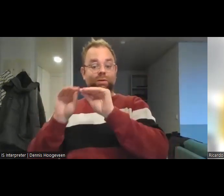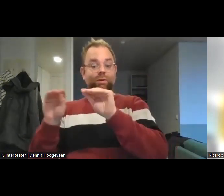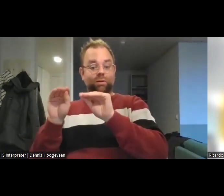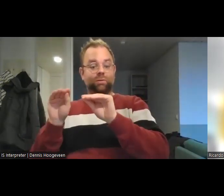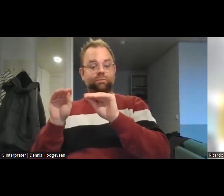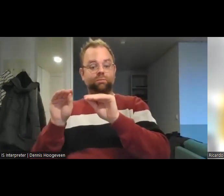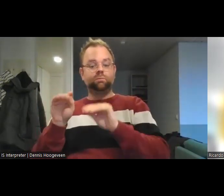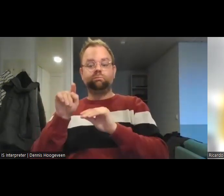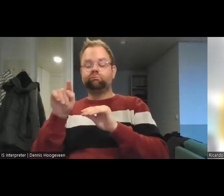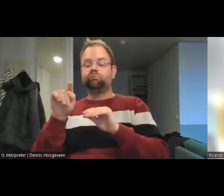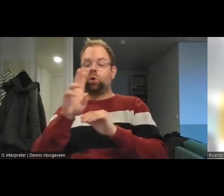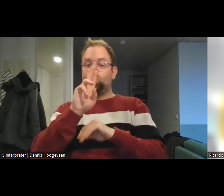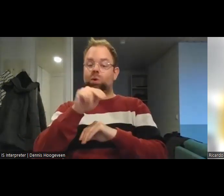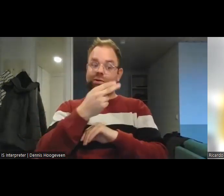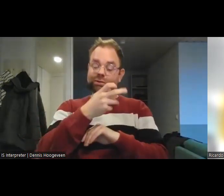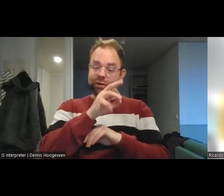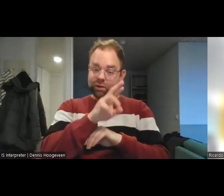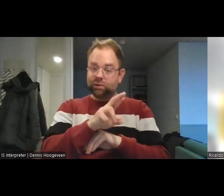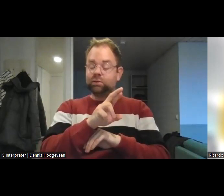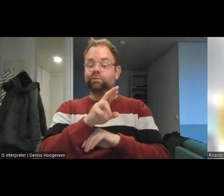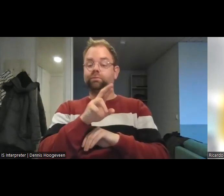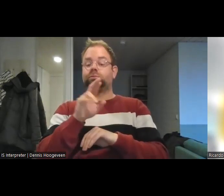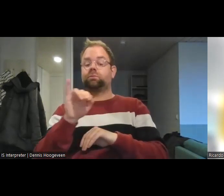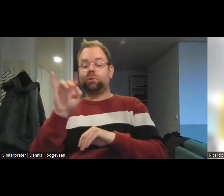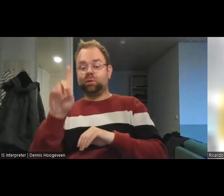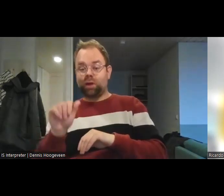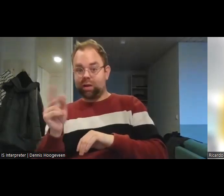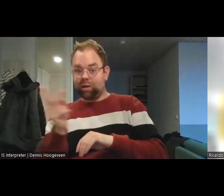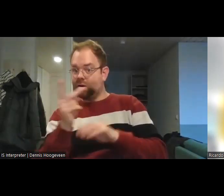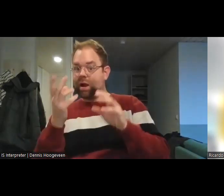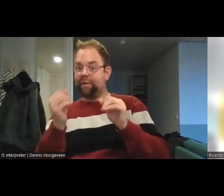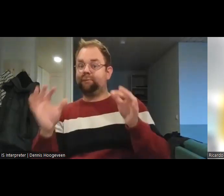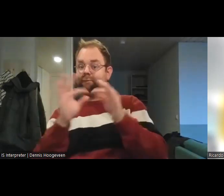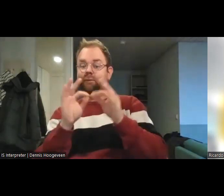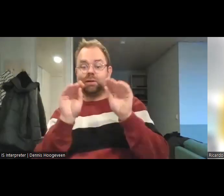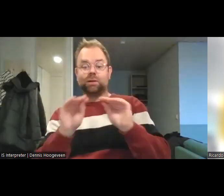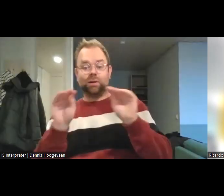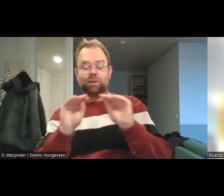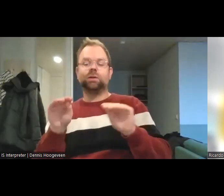de coopération de l'IDA et de l'UNHCR prennent